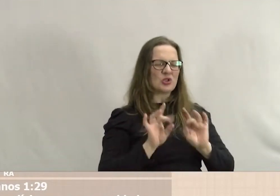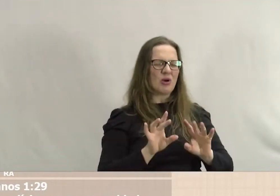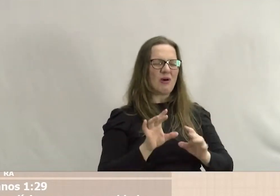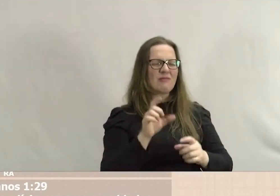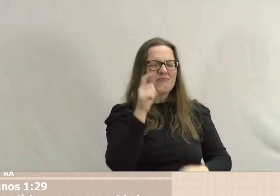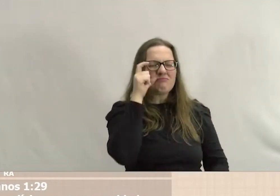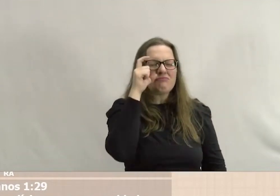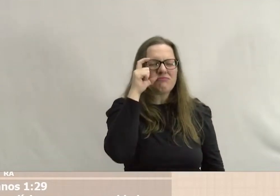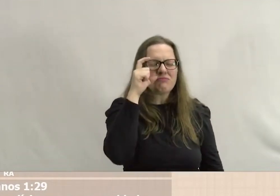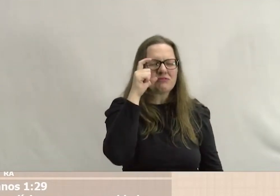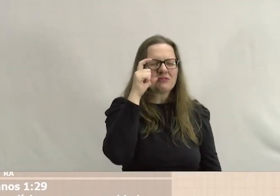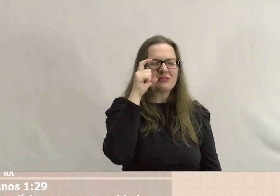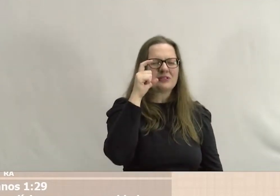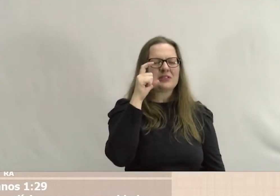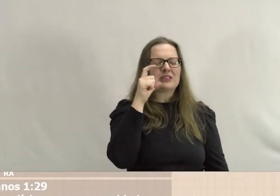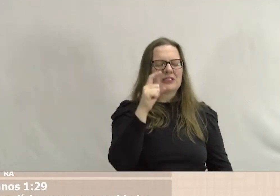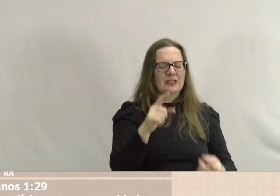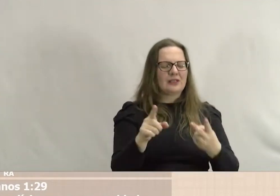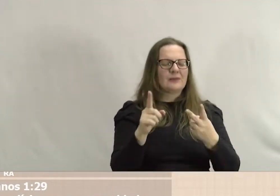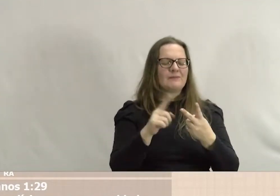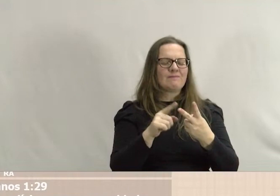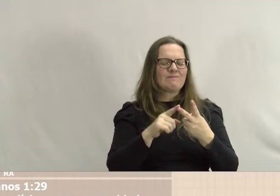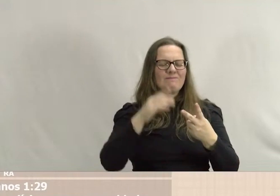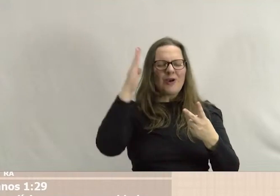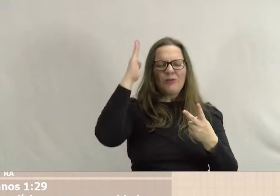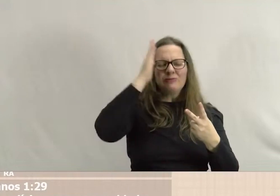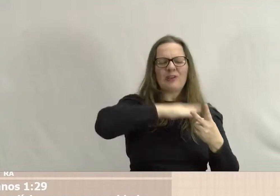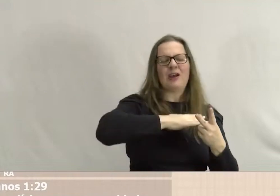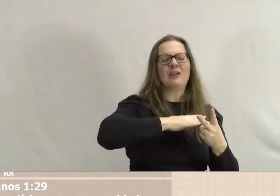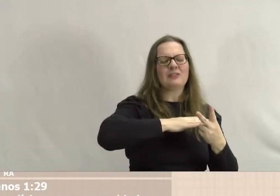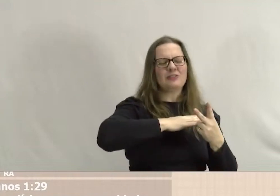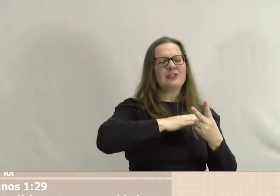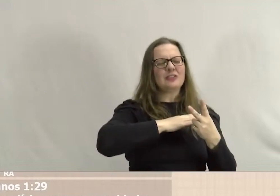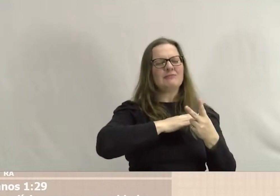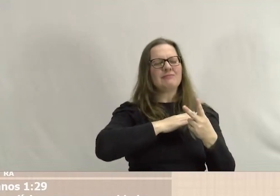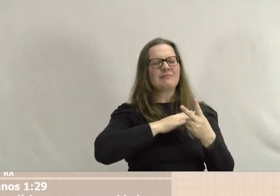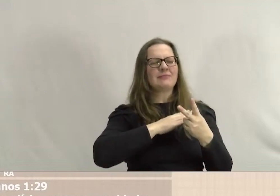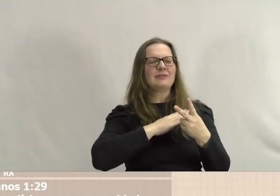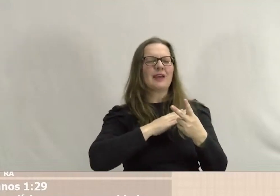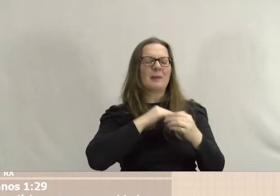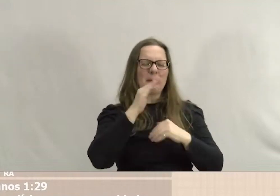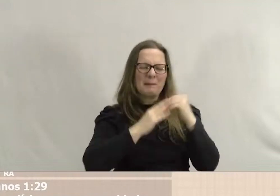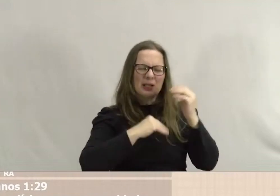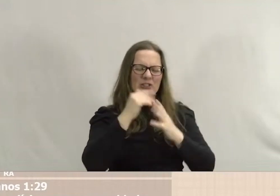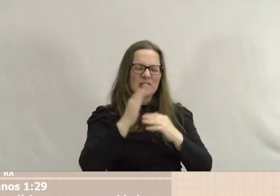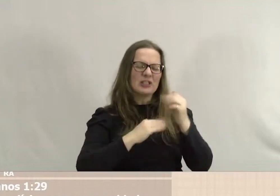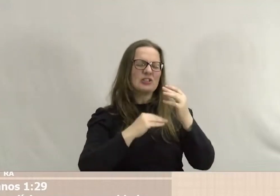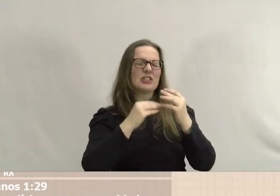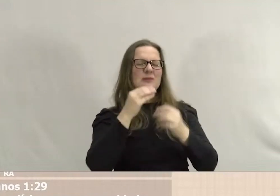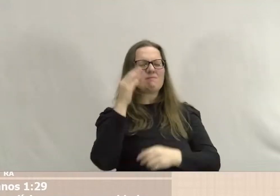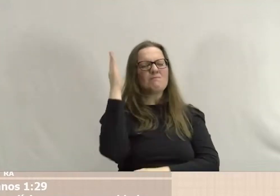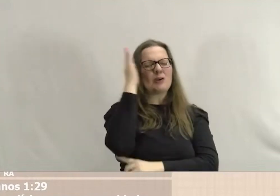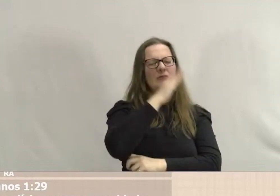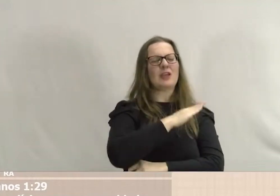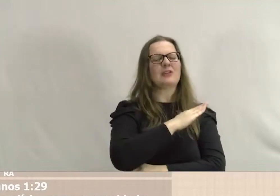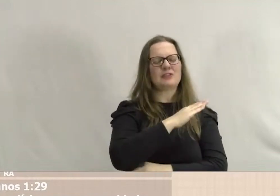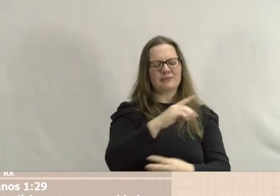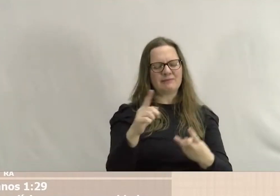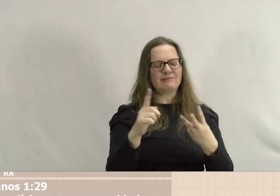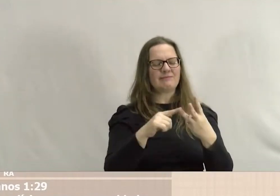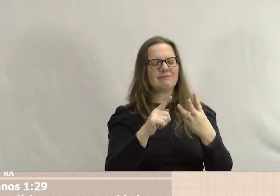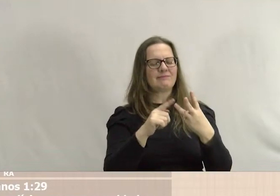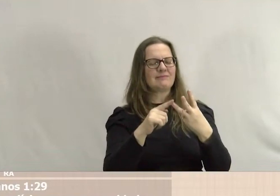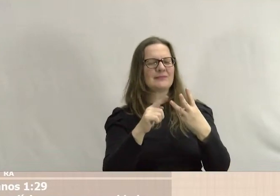cobiçar. Maldade, vou usar de maldade para prejudicar outro. Possuídos de